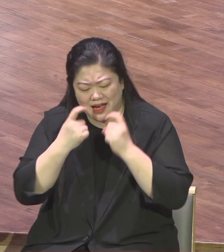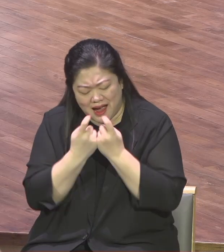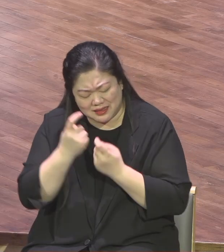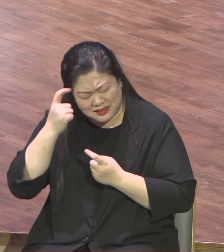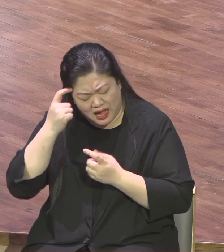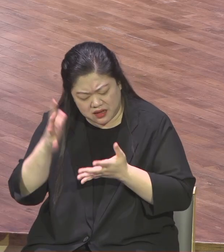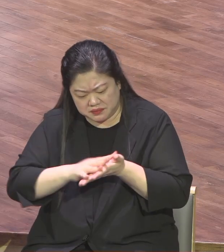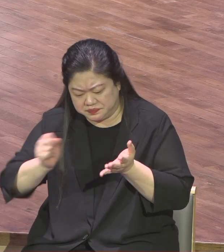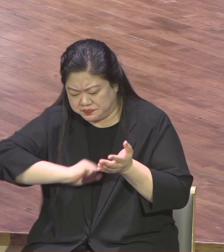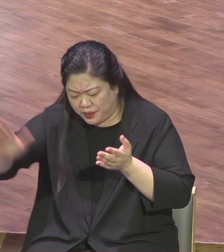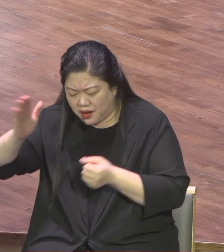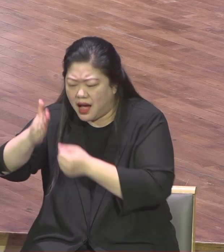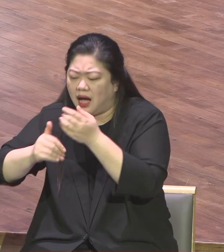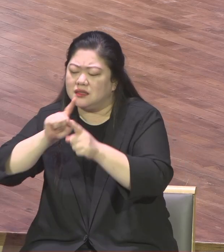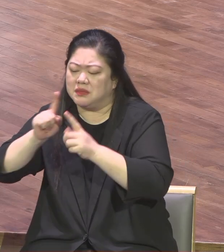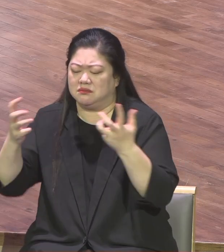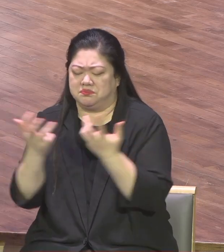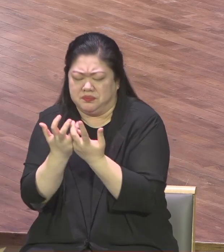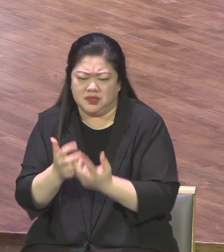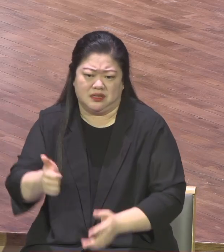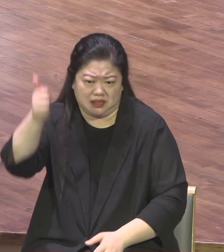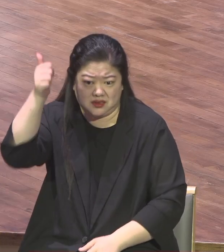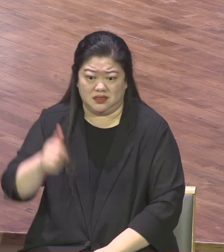말씀이 들어갈 데 없어요.